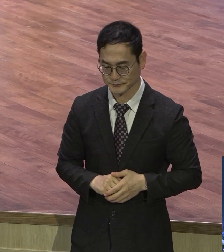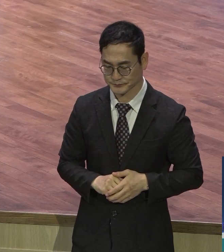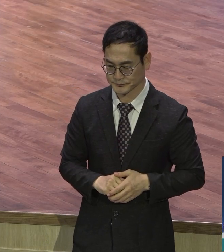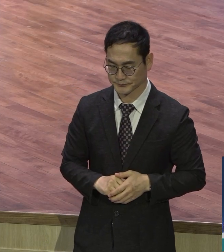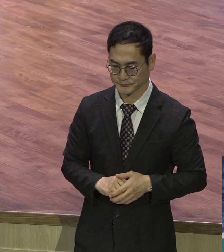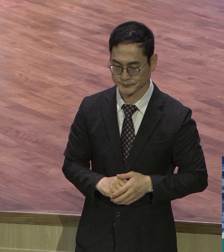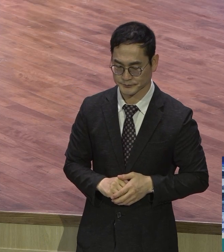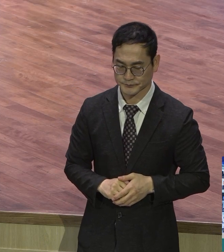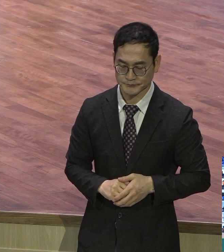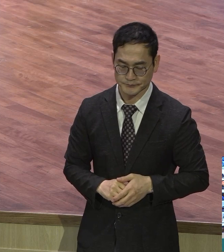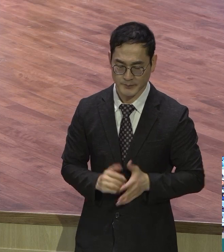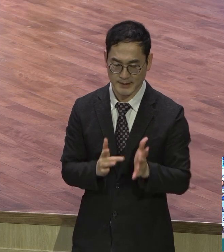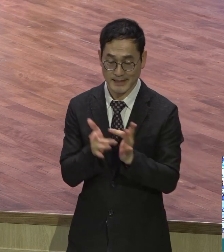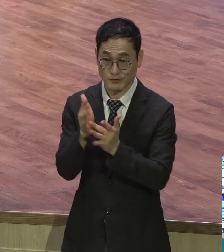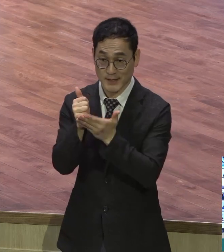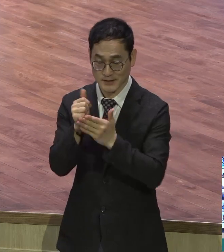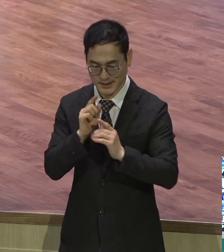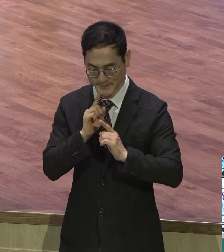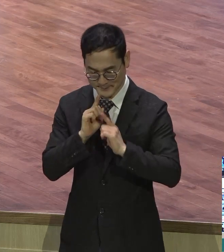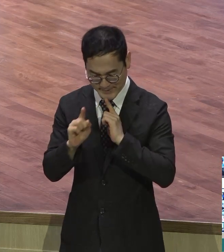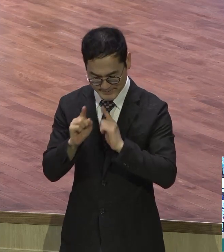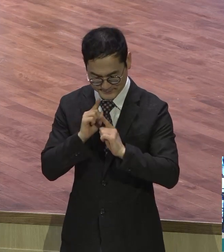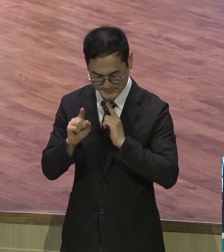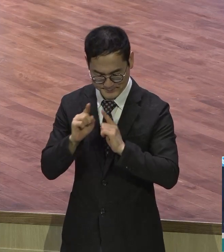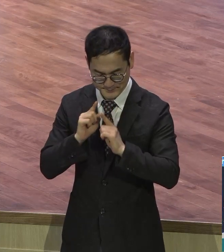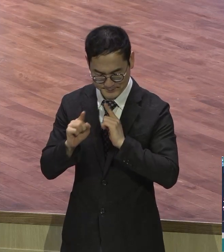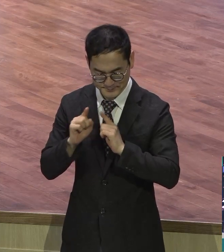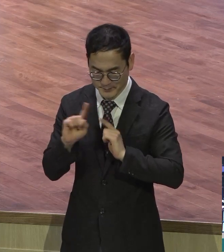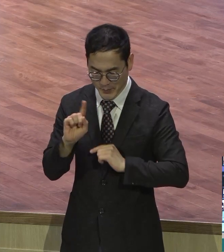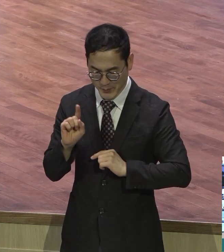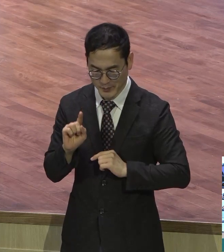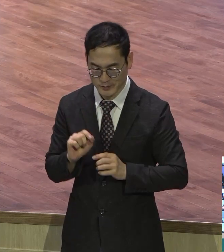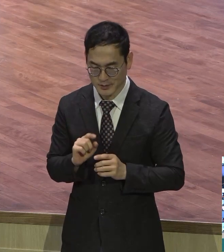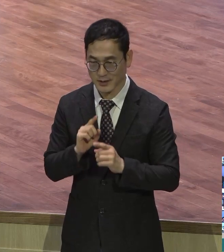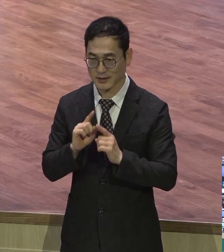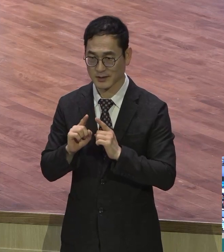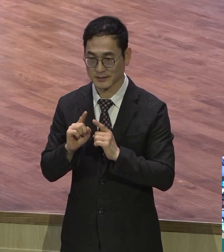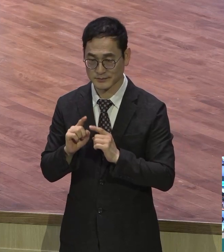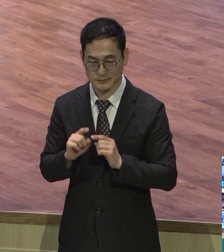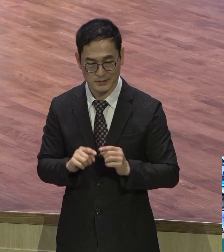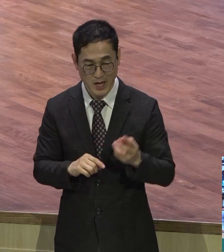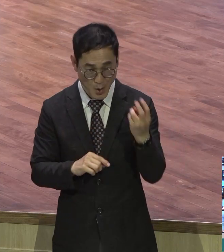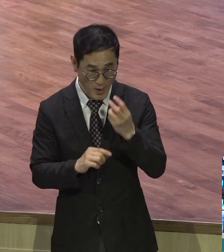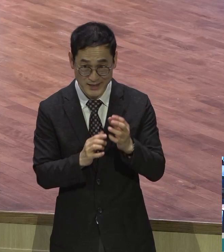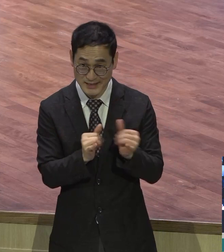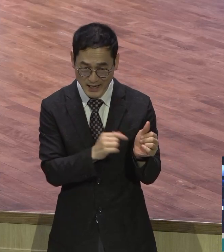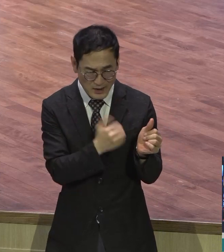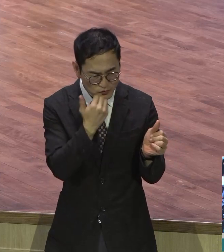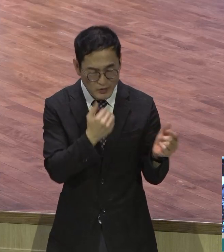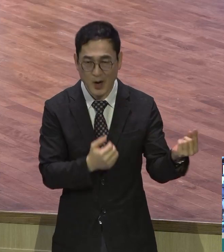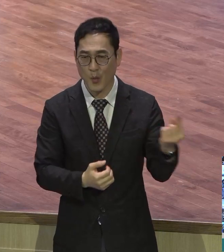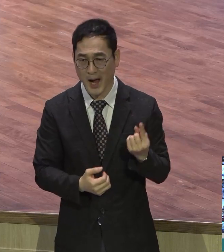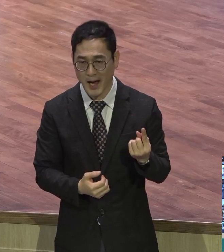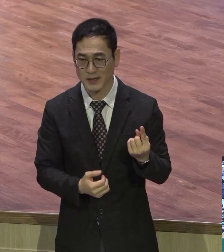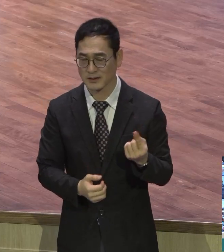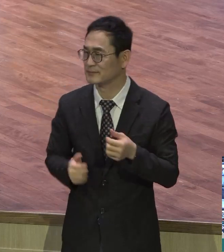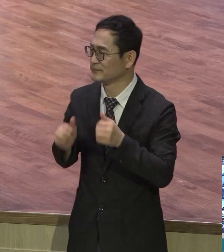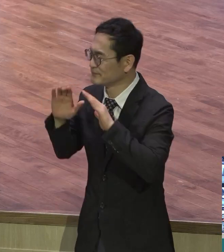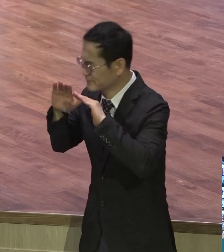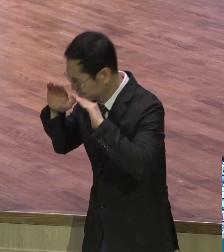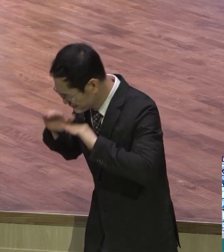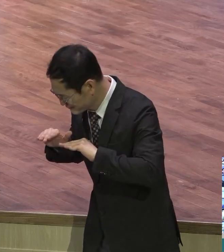19절을 봅니다. 예수께서 이 말씀을 하실 때에 한 관리가 와서 절함에 이르되 내 딸이 방금